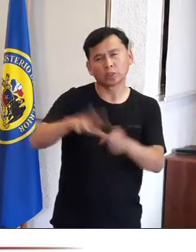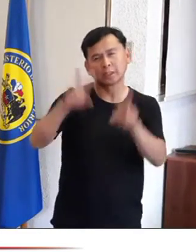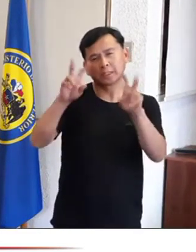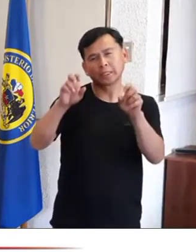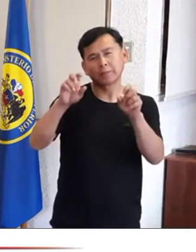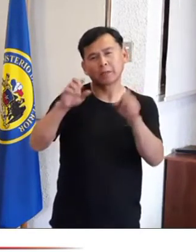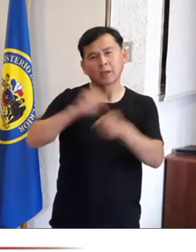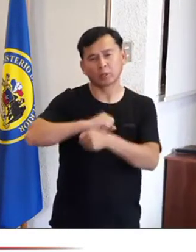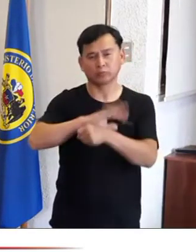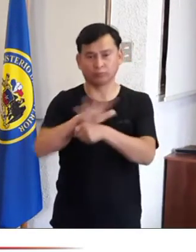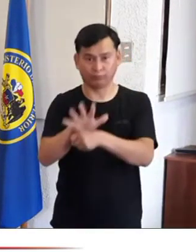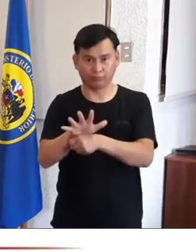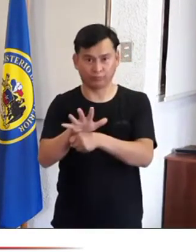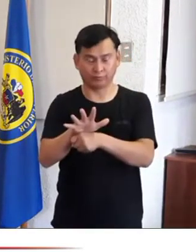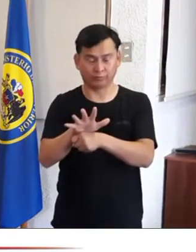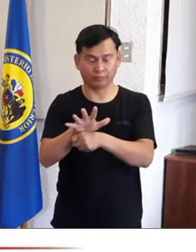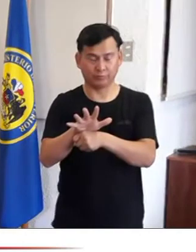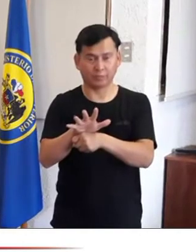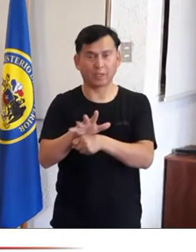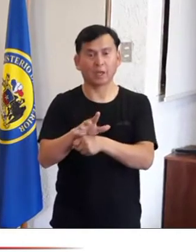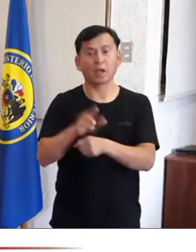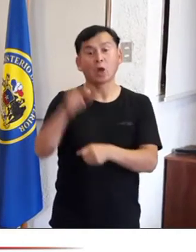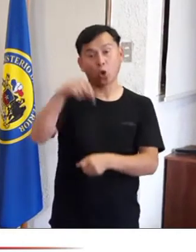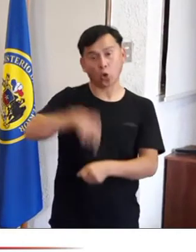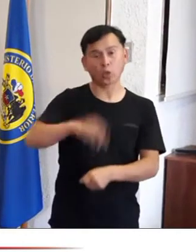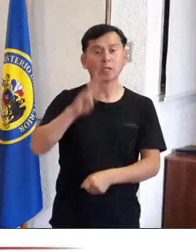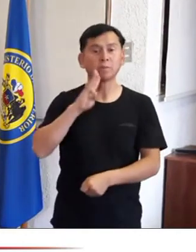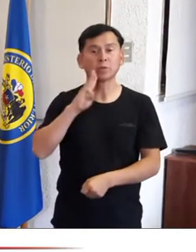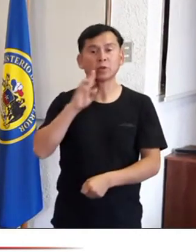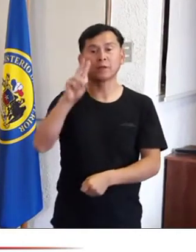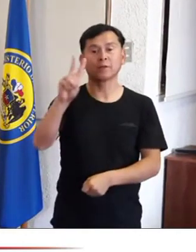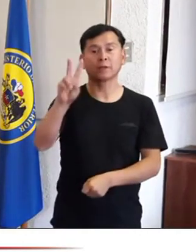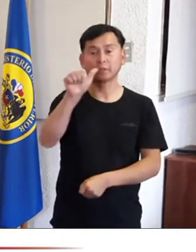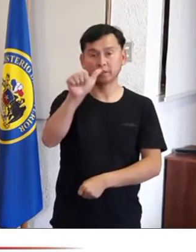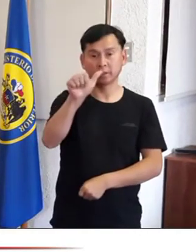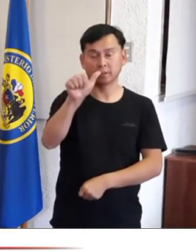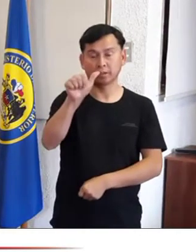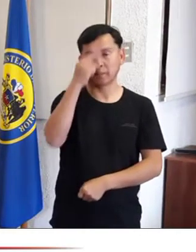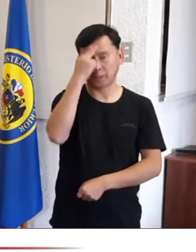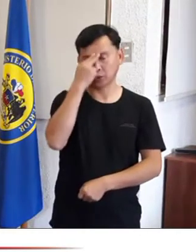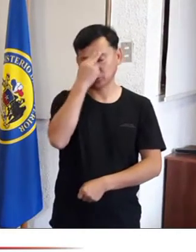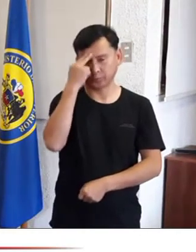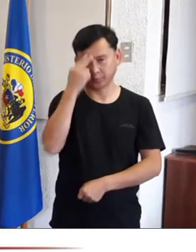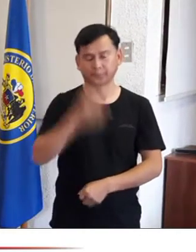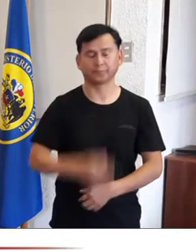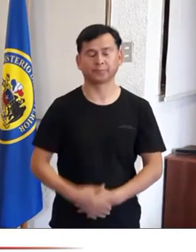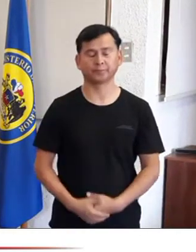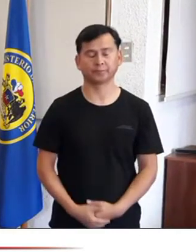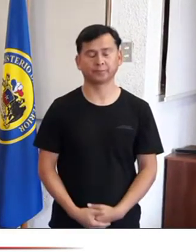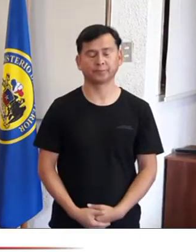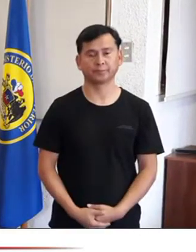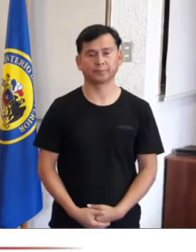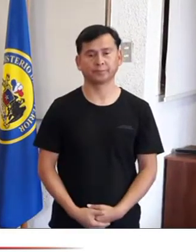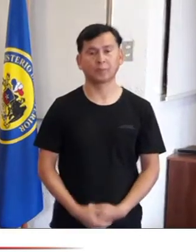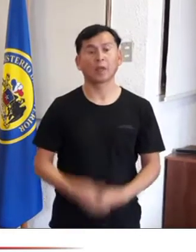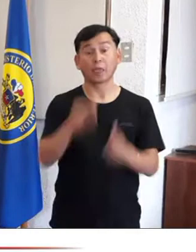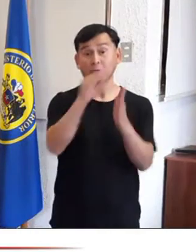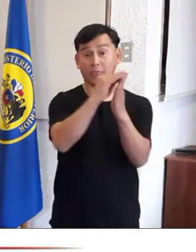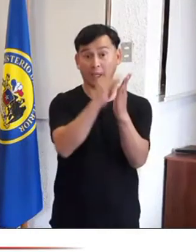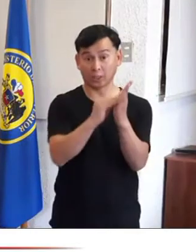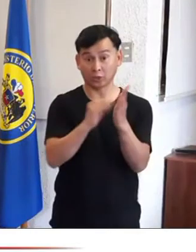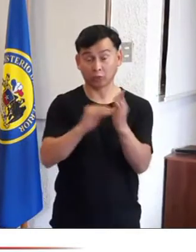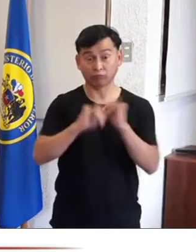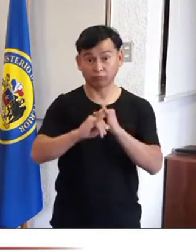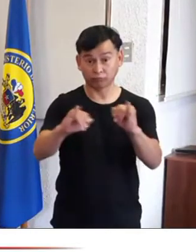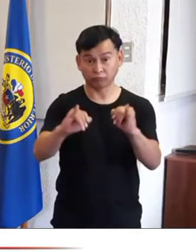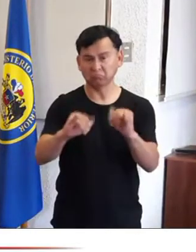la pandemia coronavirus al día miércoles 26 de marzo. Estos datos que entregamos hoy